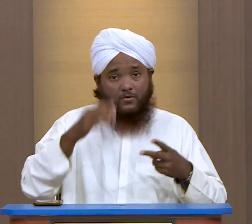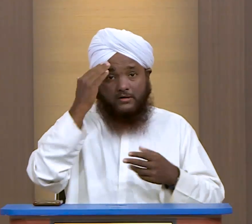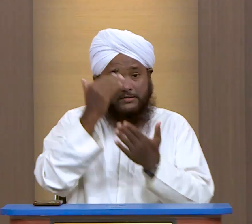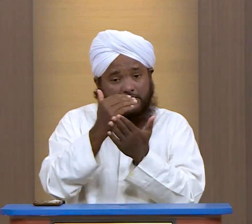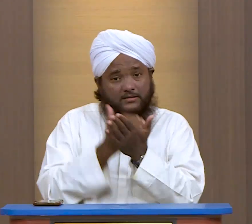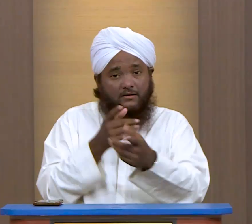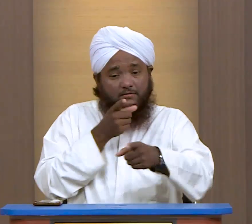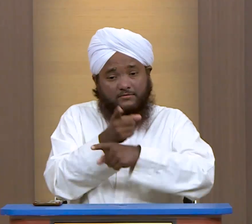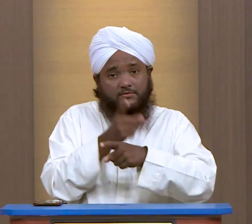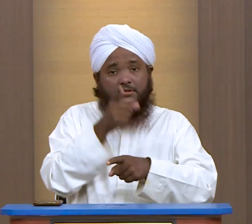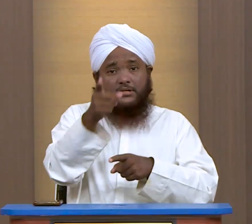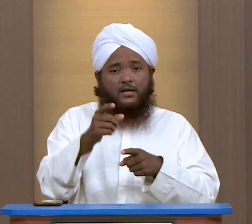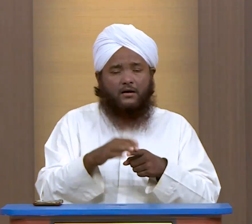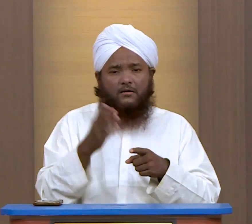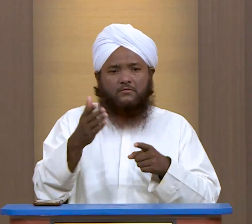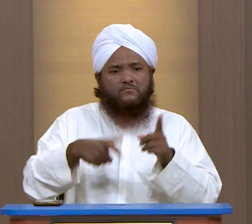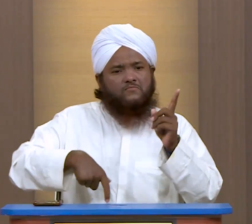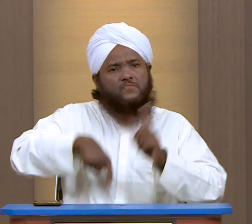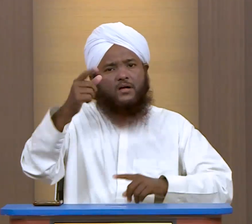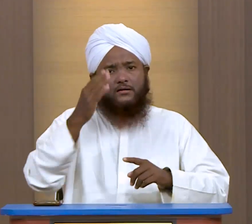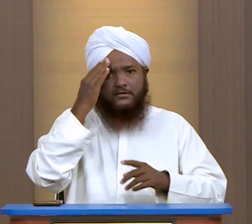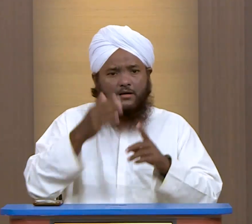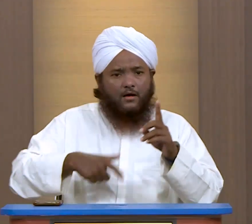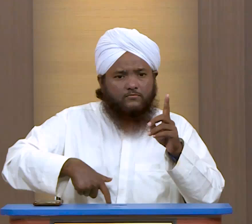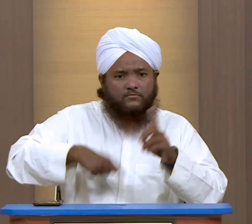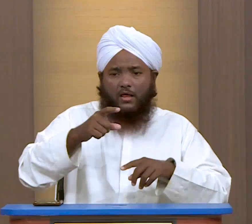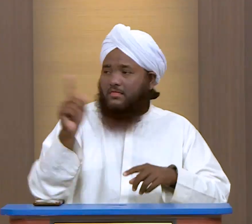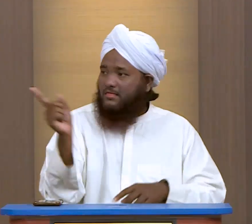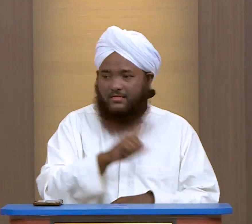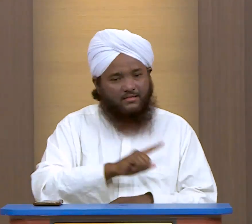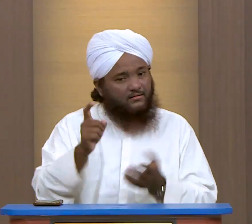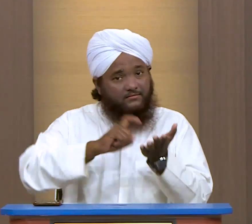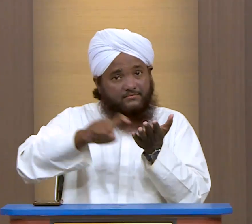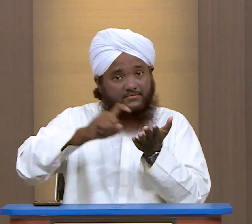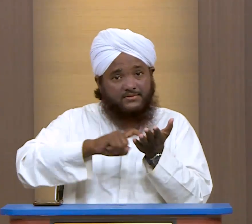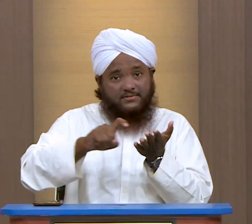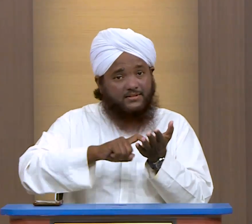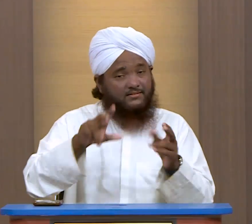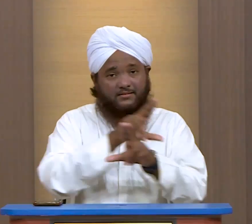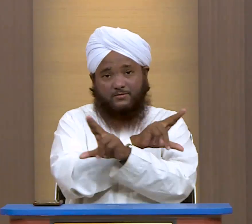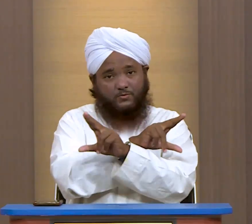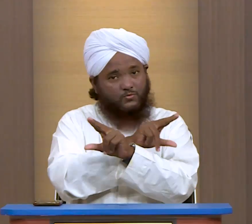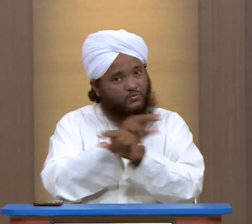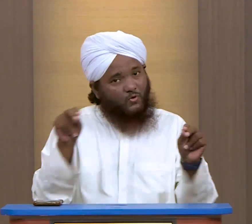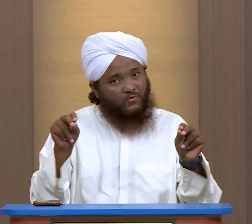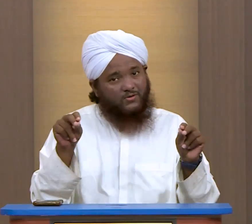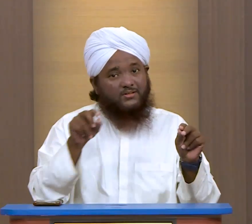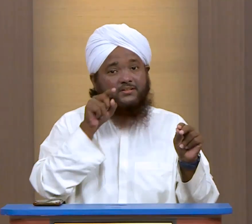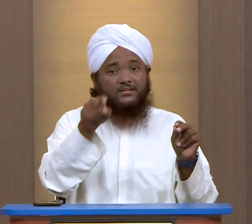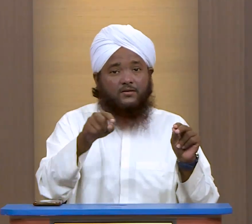کو بوجھ سمجھ کر گھر سے نکال دینے اور انہیں کسی اولڈ ہاؤس میں جمع کروا دینے کا کوئی